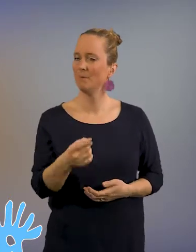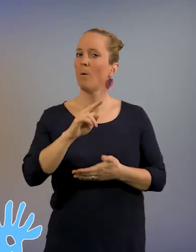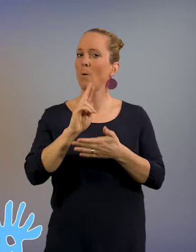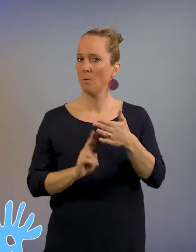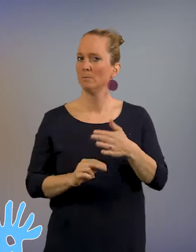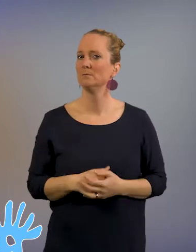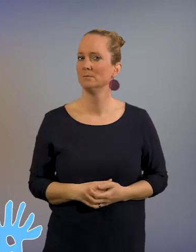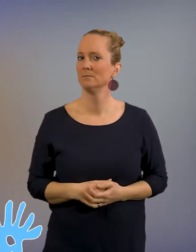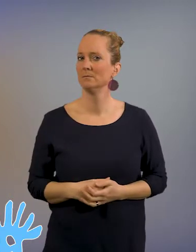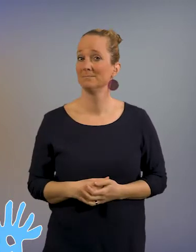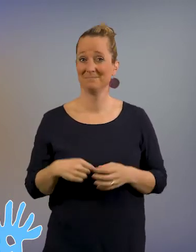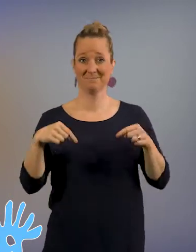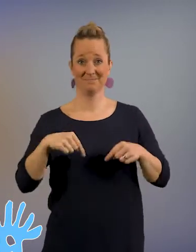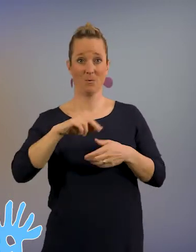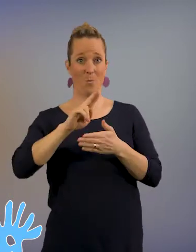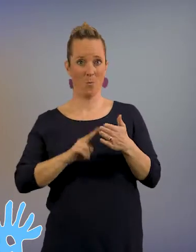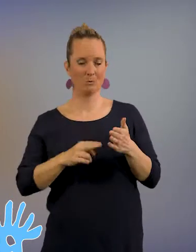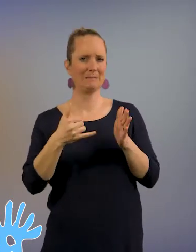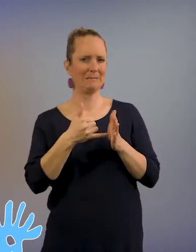och skulpturala uttryck i sin konst.